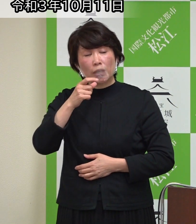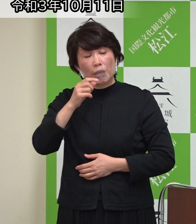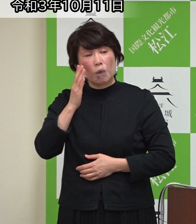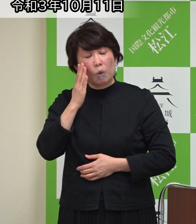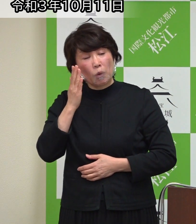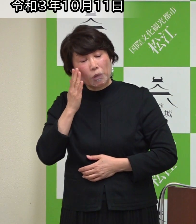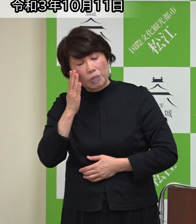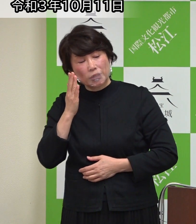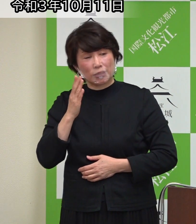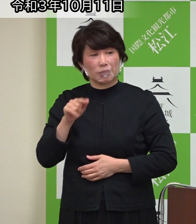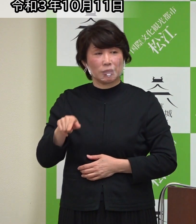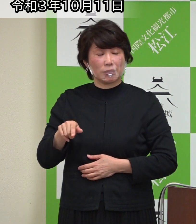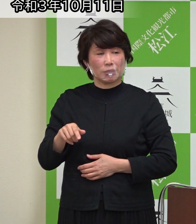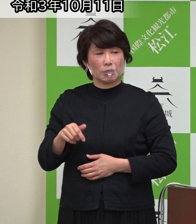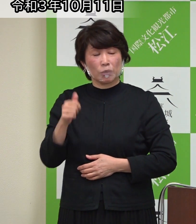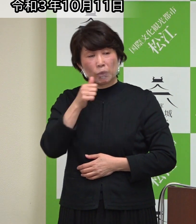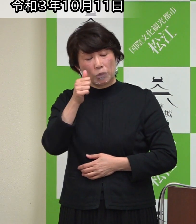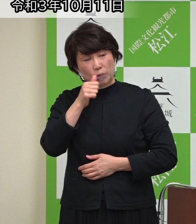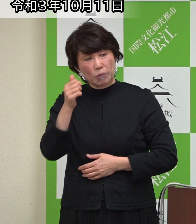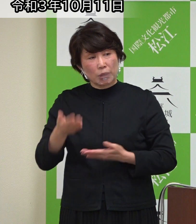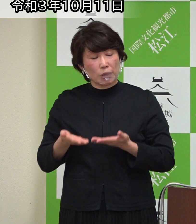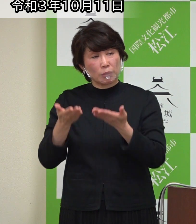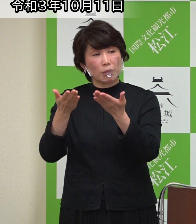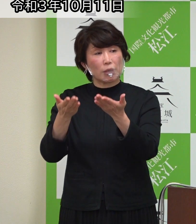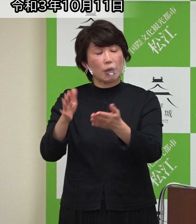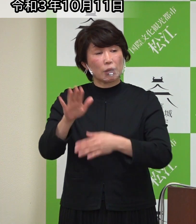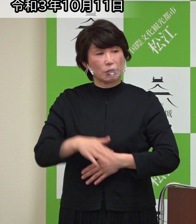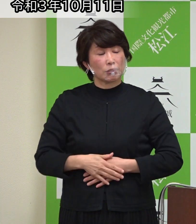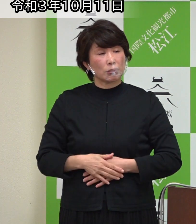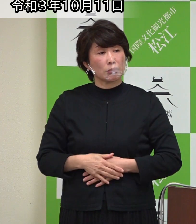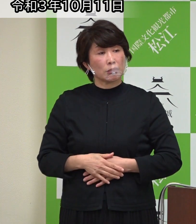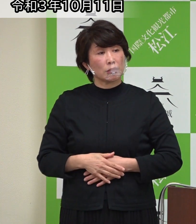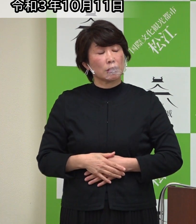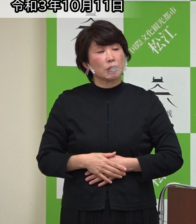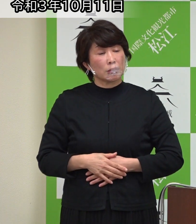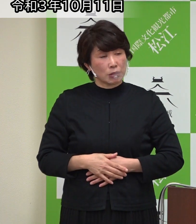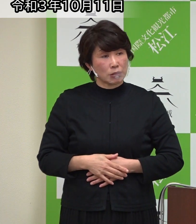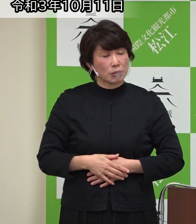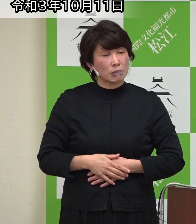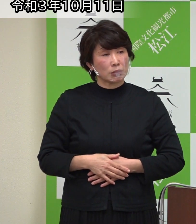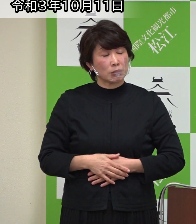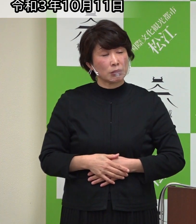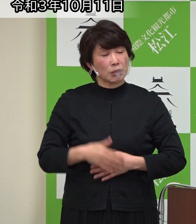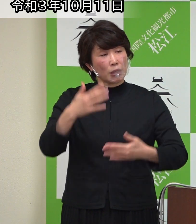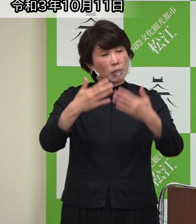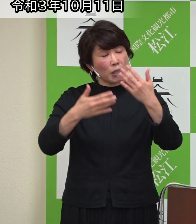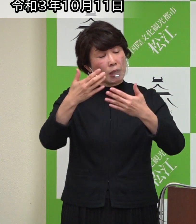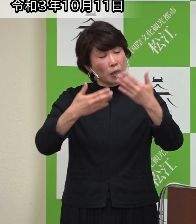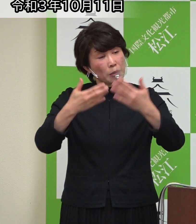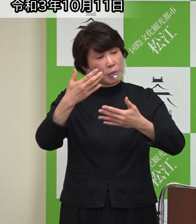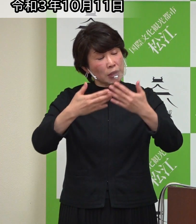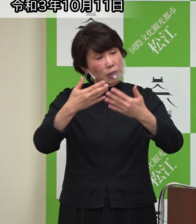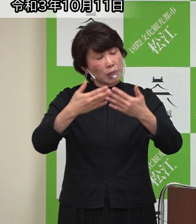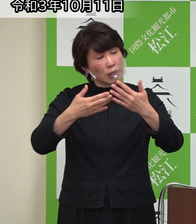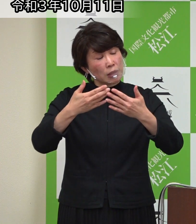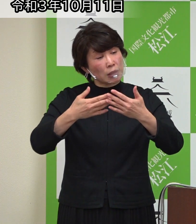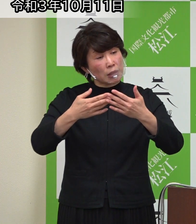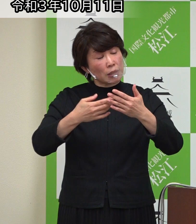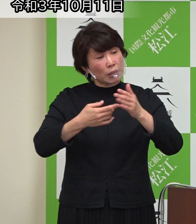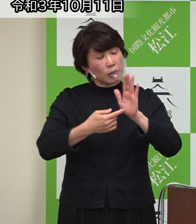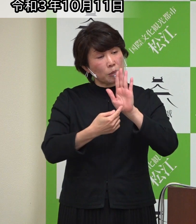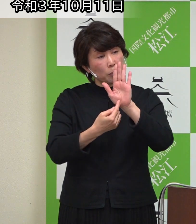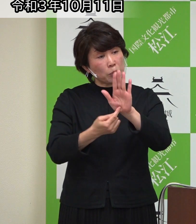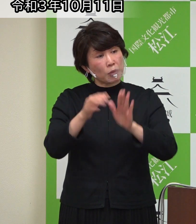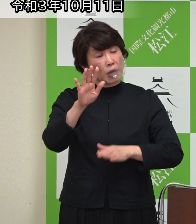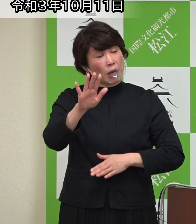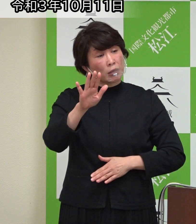しまうんですが、九州の人たちがあの月曜から夜更かしに多分1回取り上げられてたんですね、あの日本テレビ系の。そういうなんかキャラが立っ